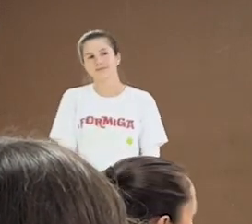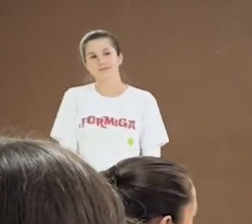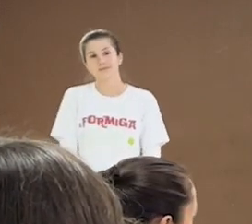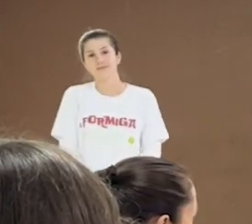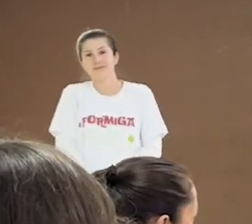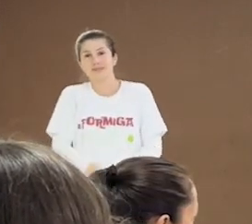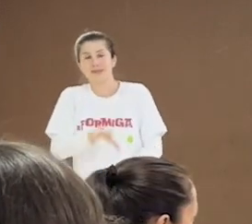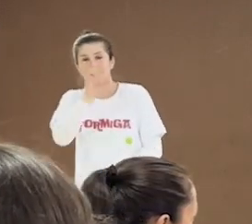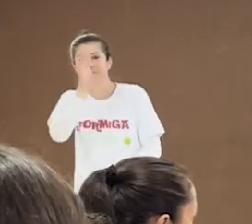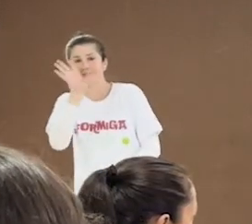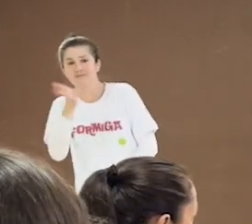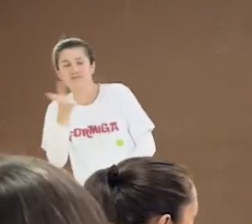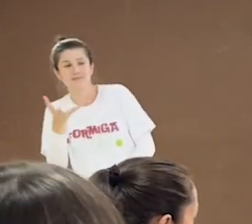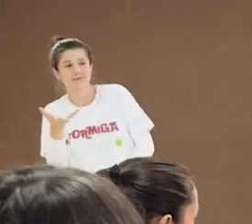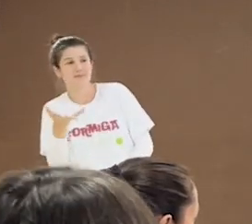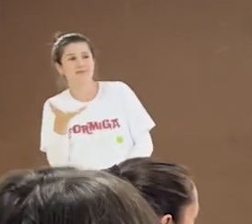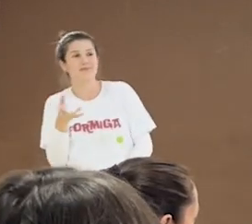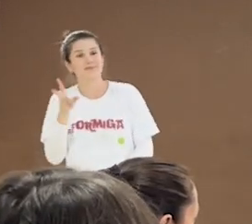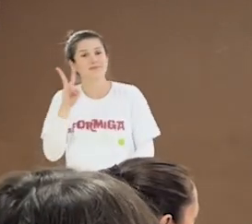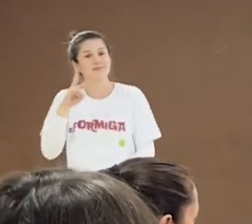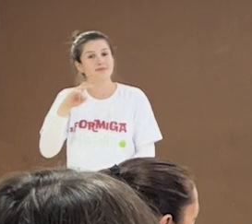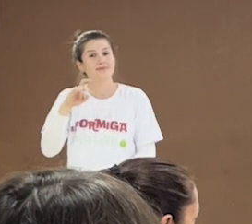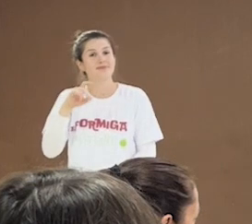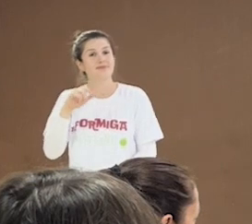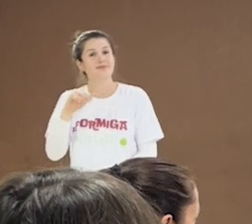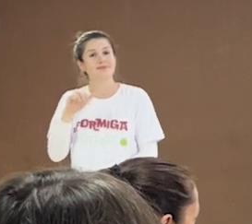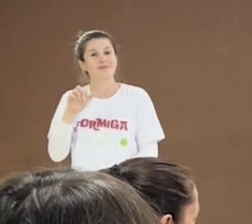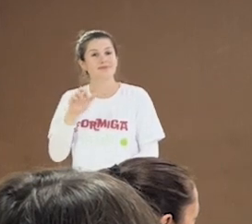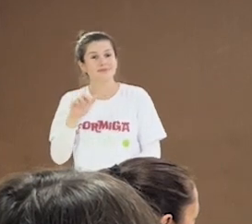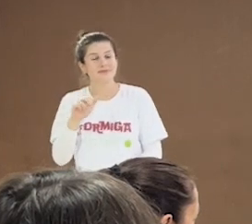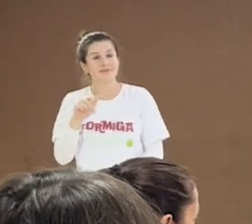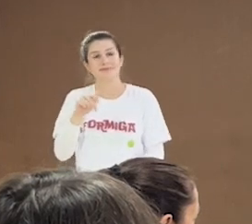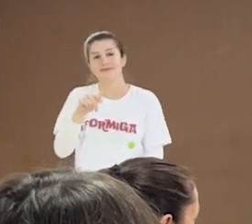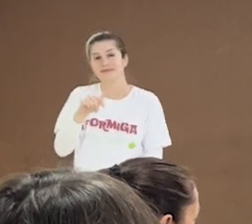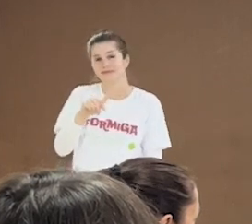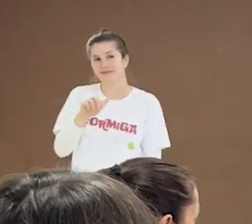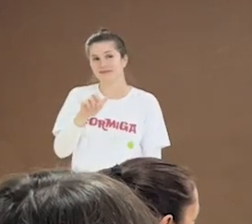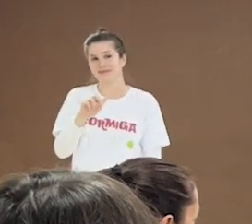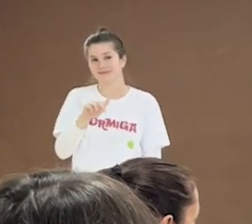Segura aí! Dá fogo!